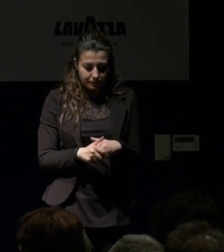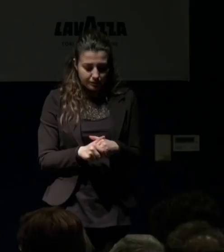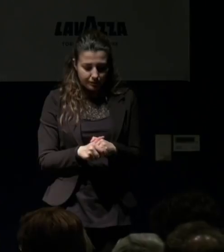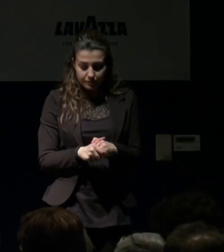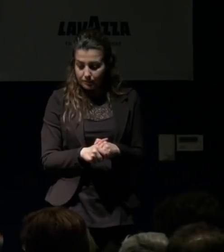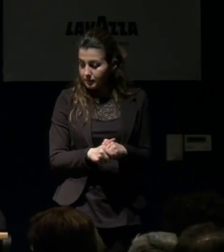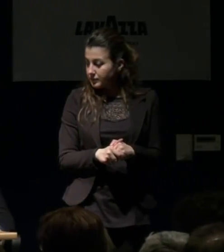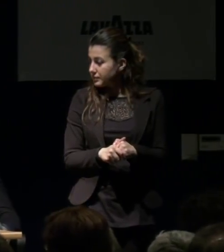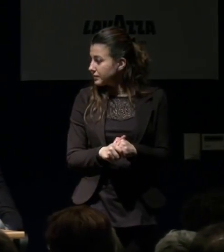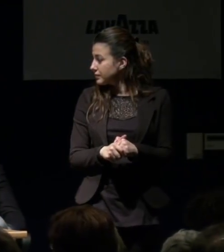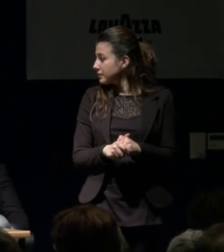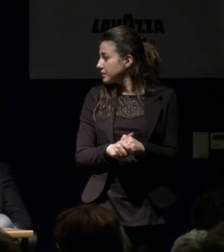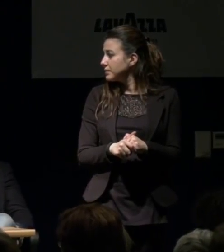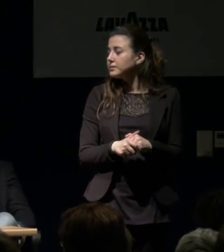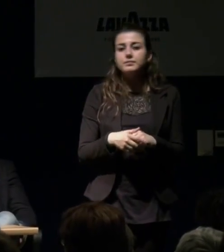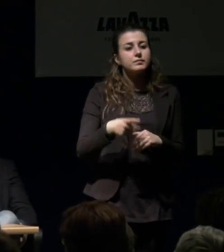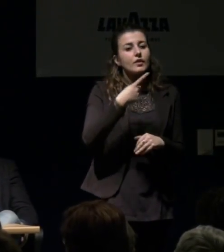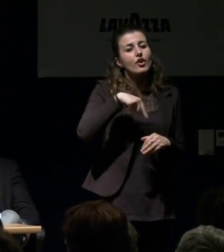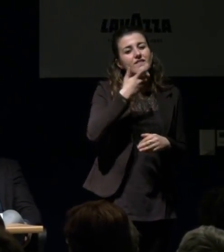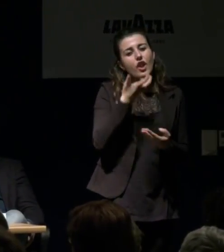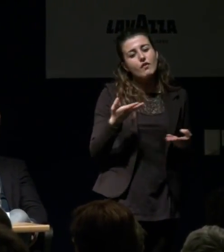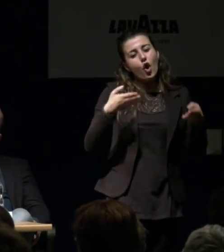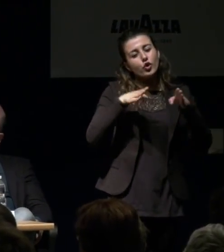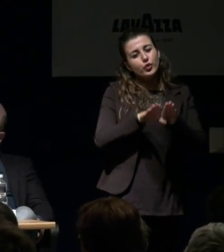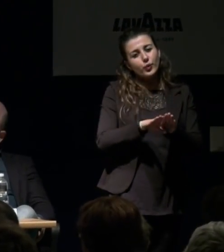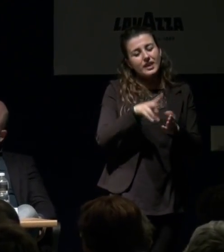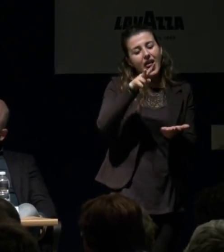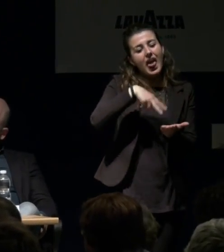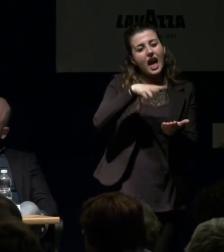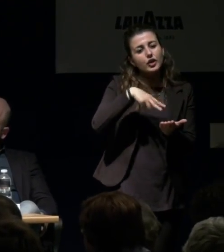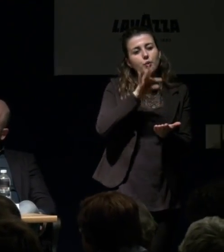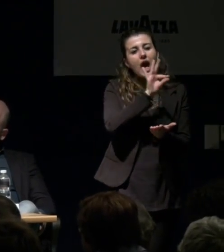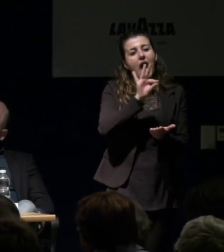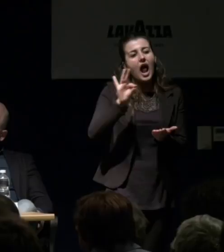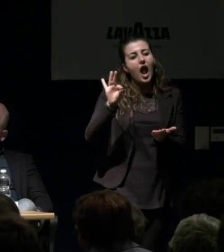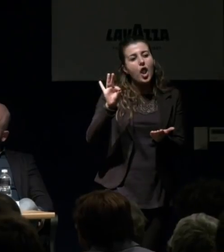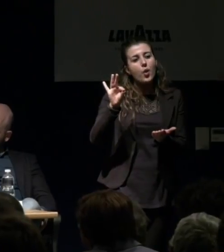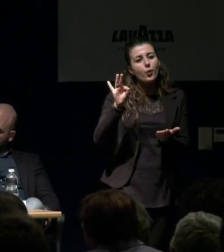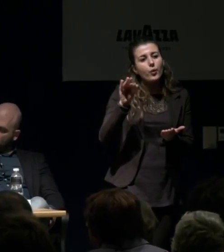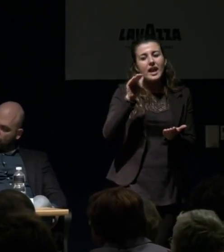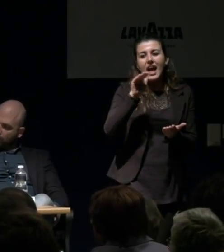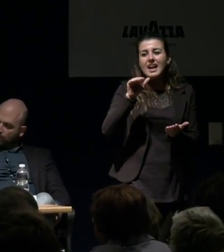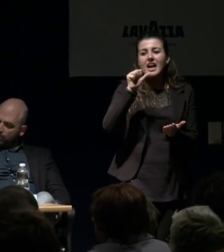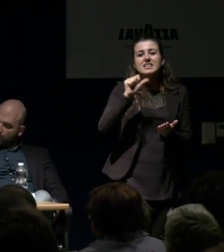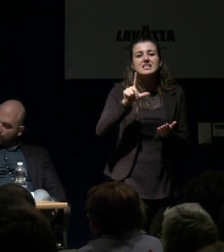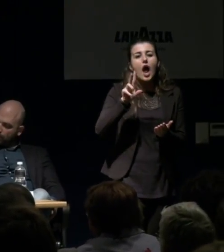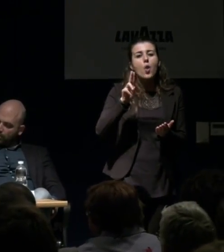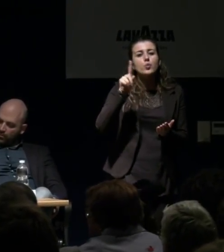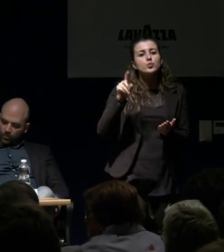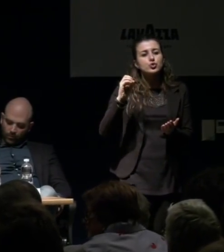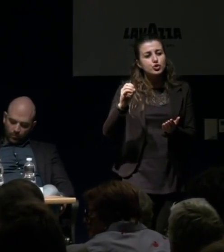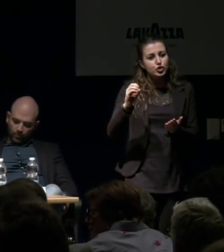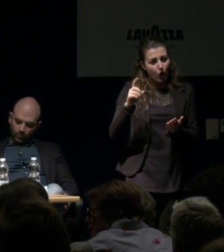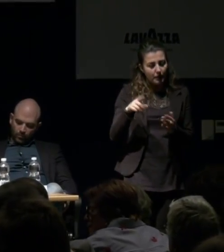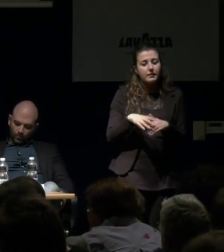ecco noi chiuderemo con una lettura di alcuni ragazzi del liceo di saluzzo ma vorrei lasciare l'ultima parola